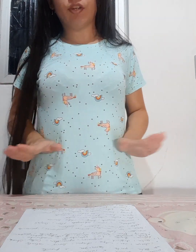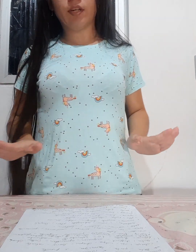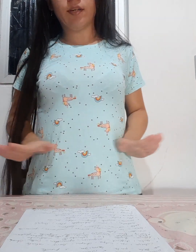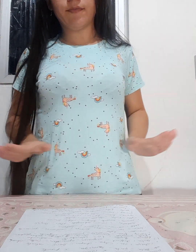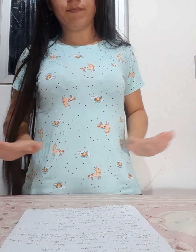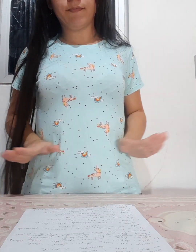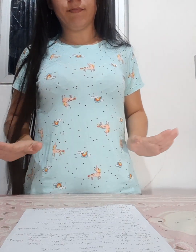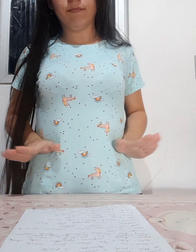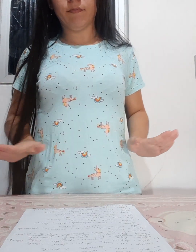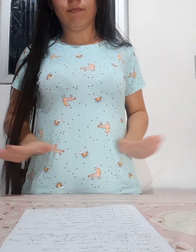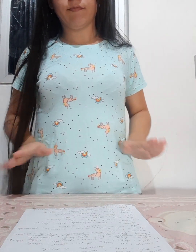doméstica,